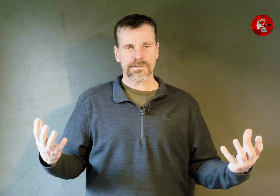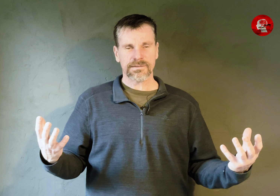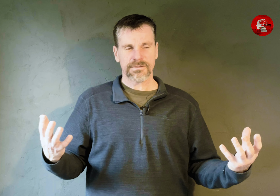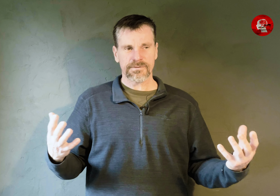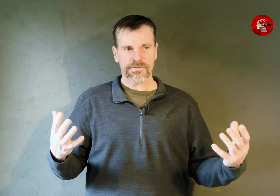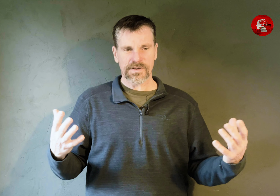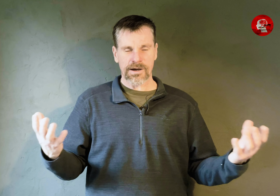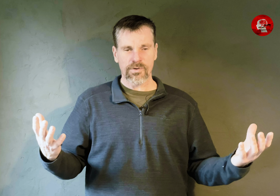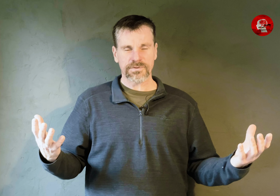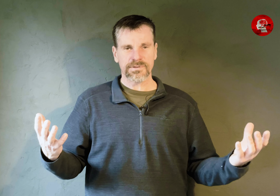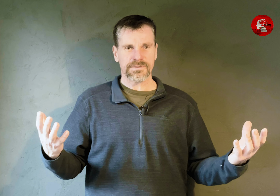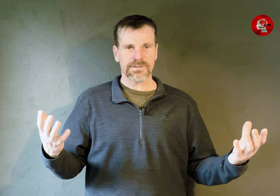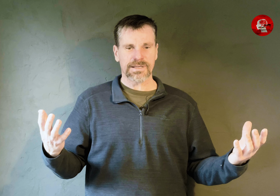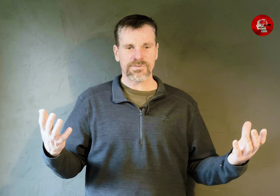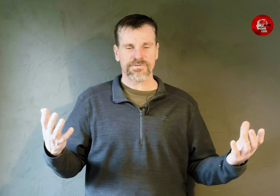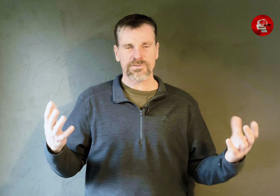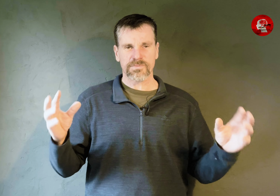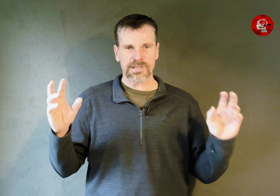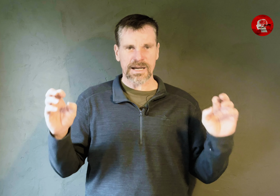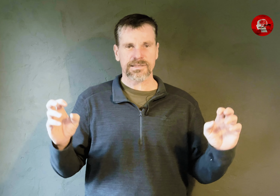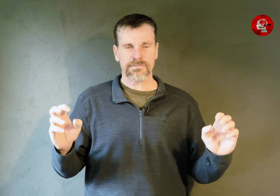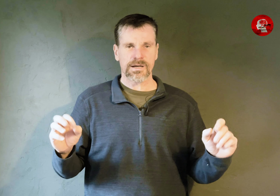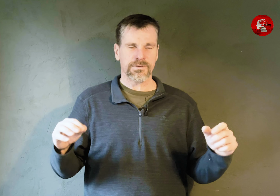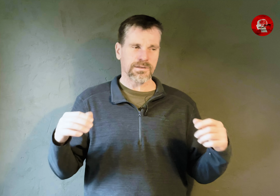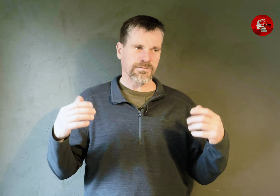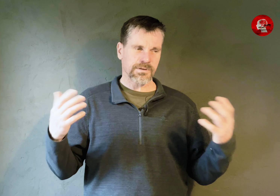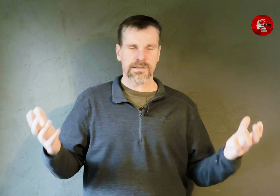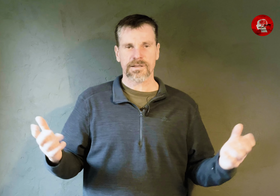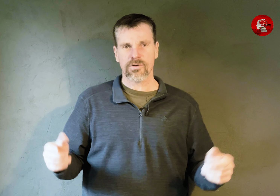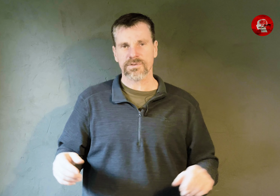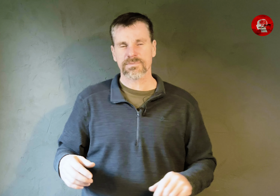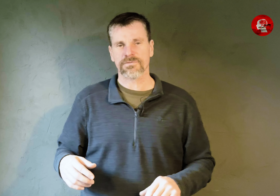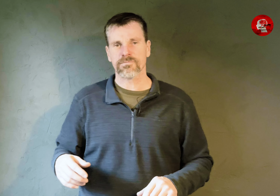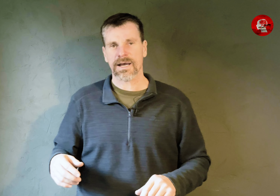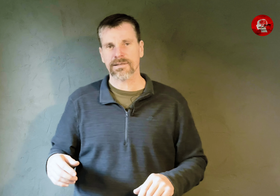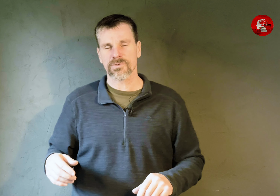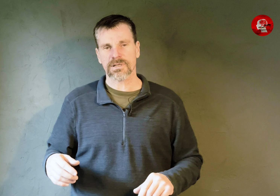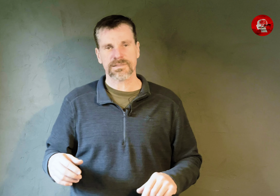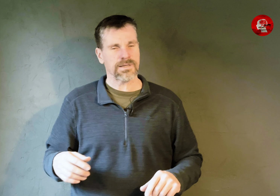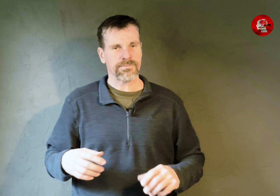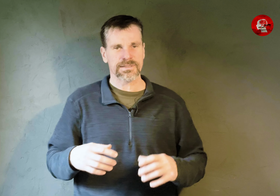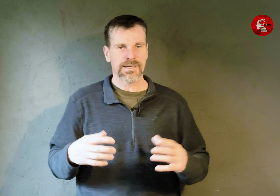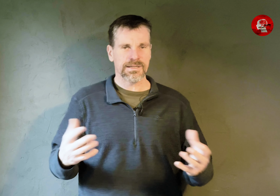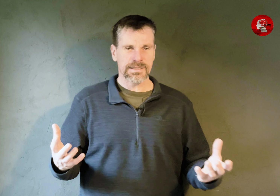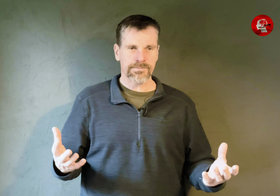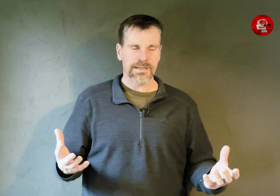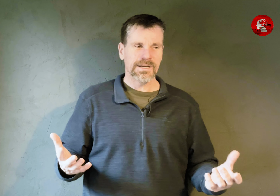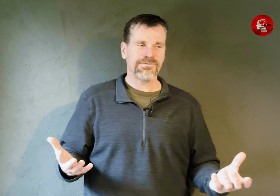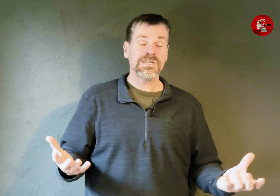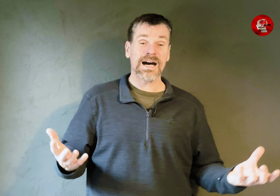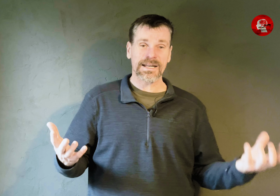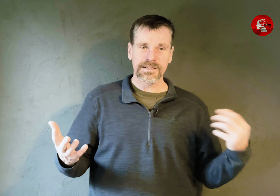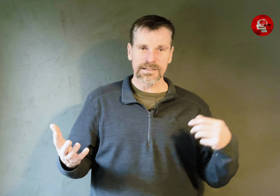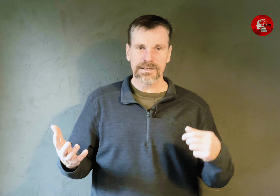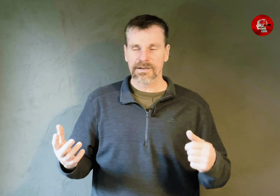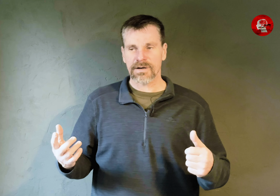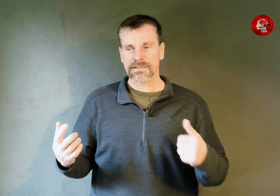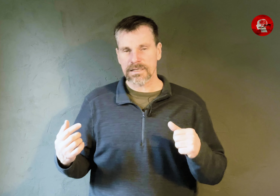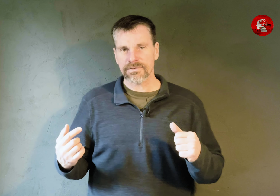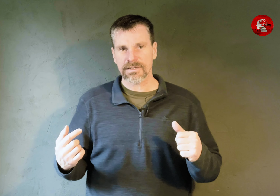verkauft und damit versucht man ihnen angst zu machen und ich kenne einen haufen die haben sich davon beeindrucken lassen und haben das nicht gemacht wieder andere waren cleverer